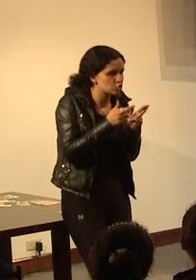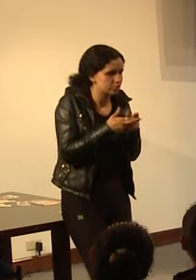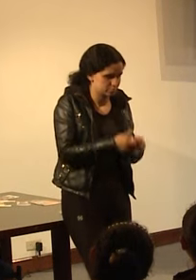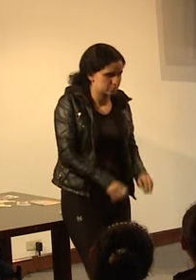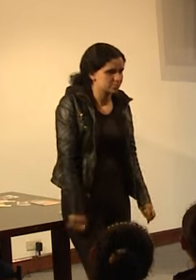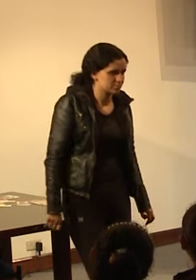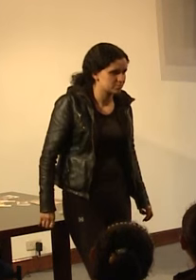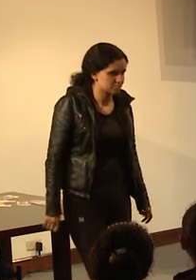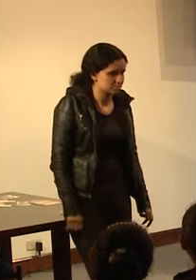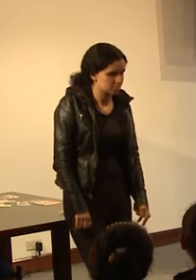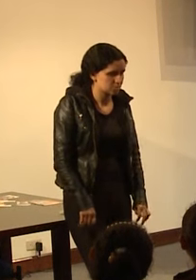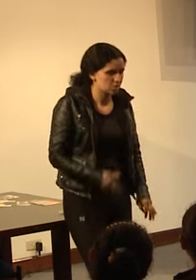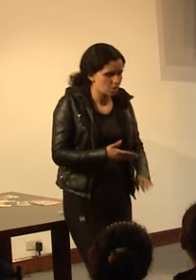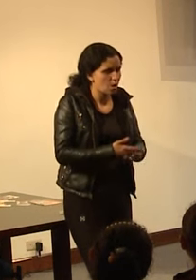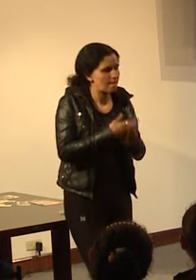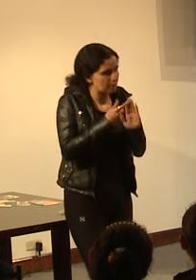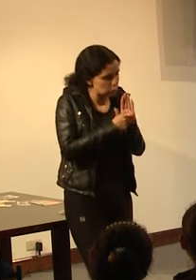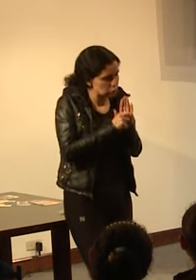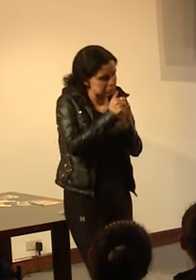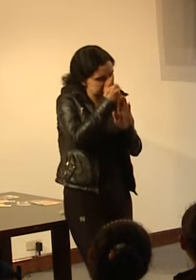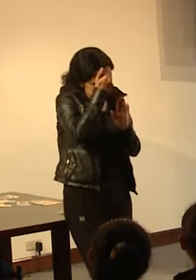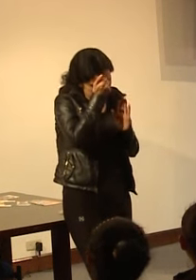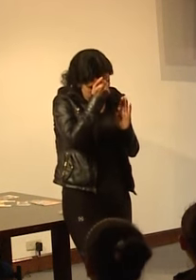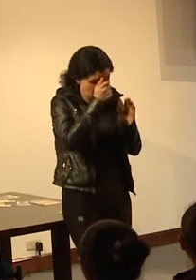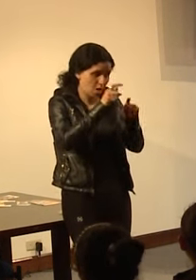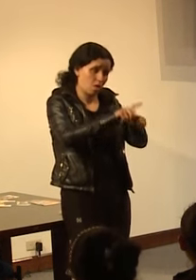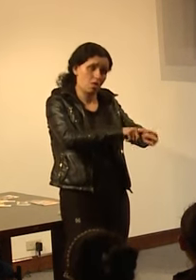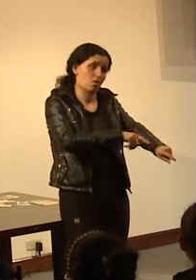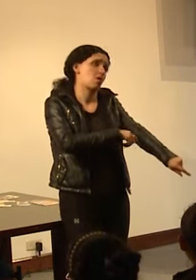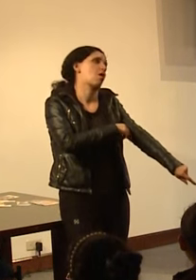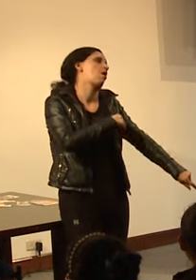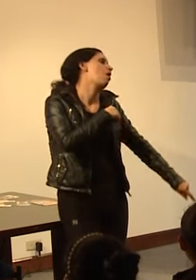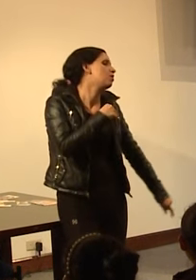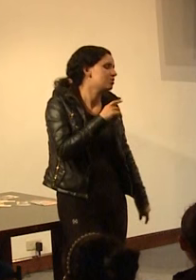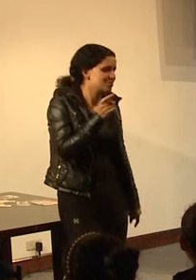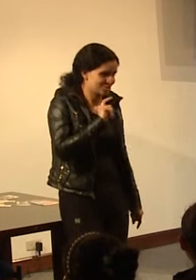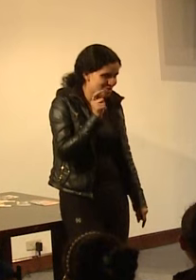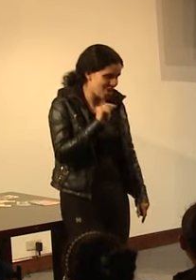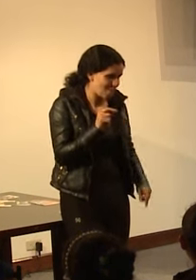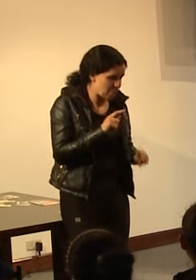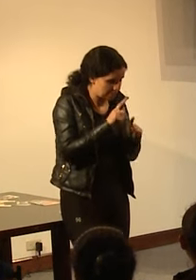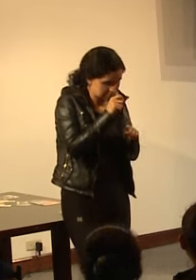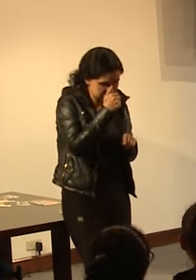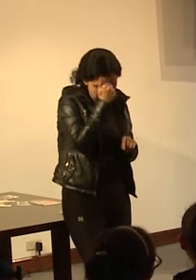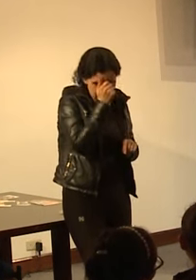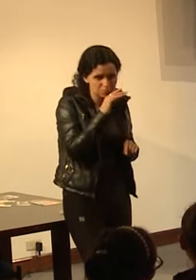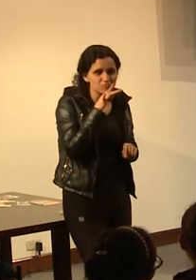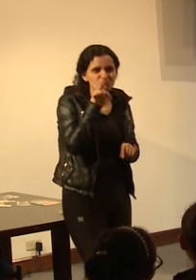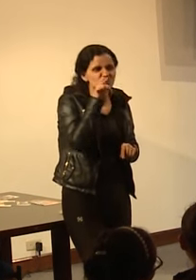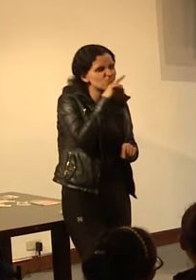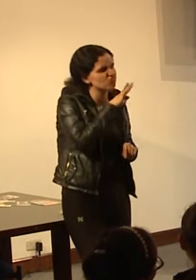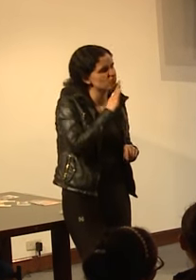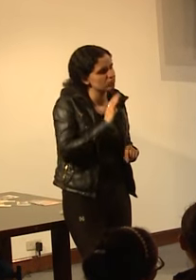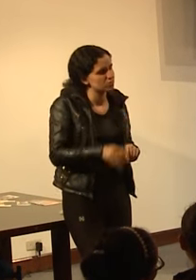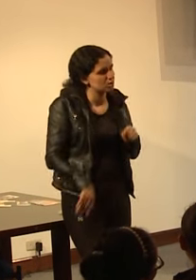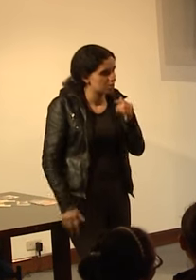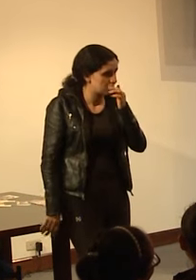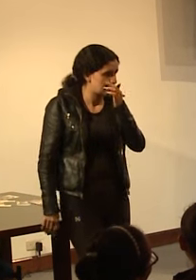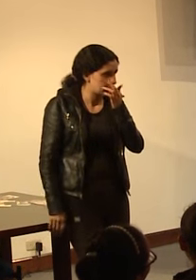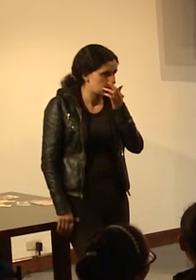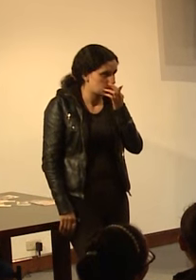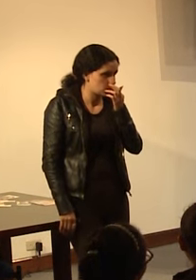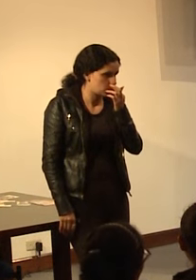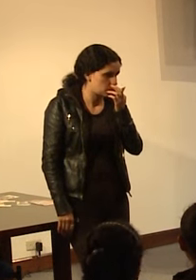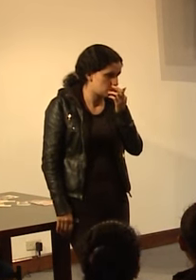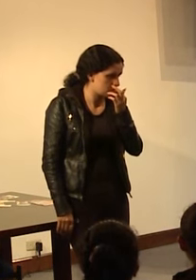hemos ido sacando como los puntos importantes, ¿no? No quiero que cuenten todo lo que hicimos acá. ¿Quién se atrevería a contar algo ahí? De sus